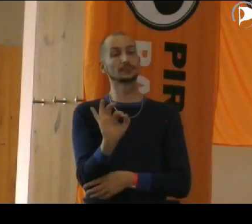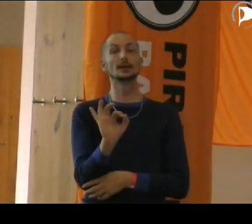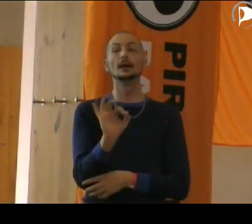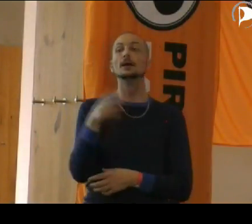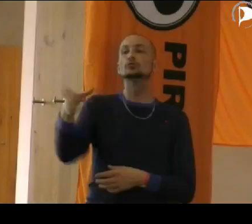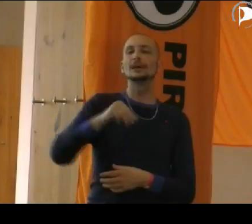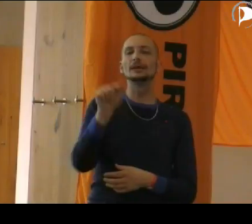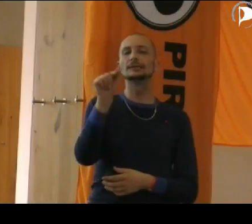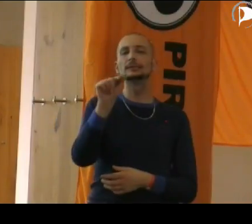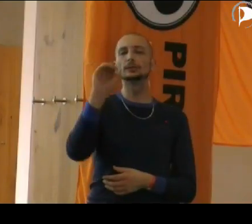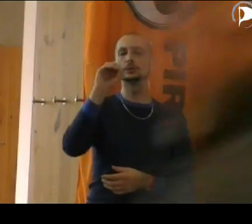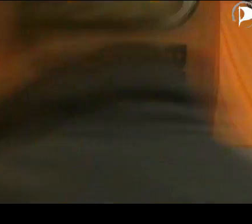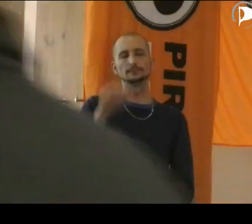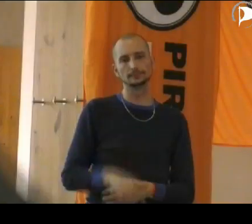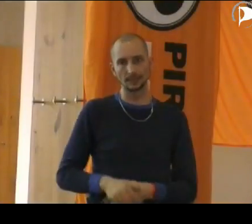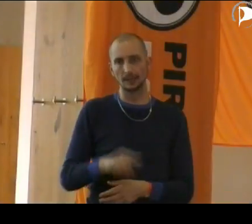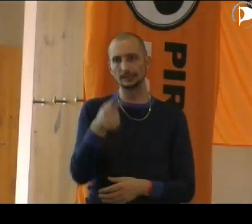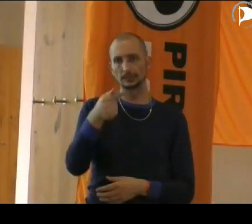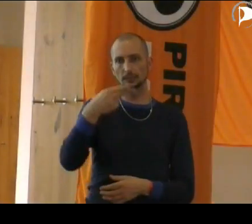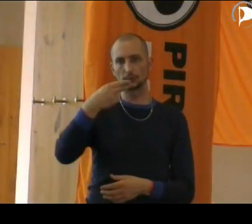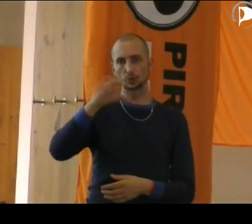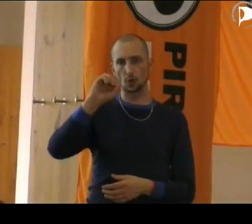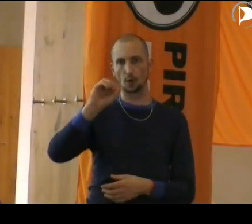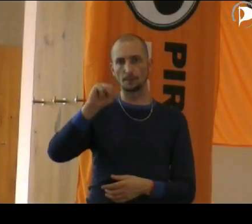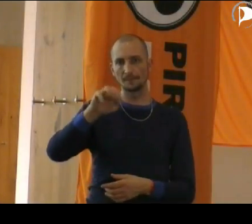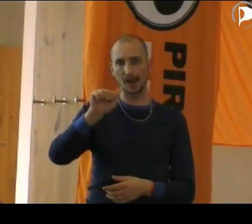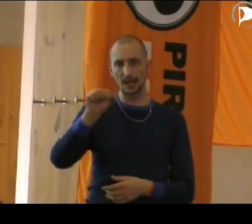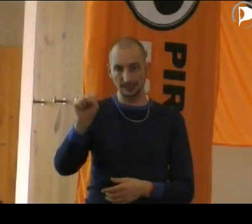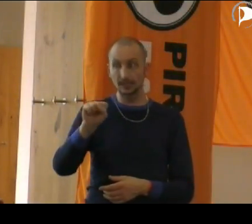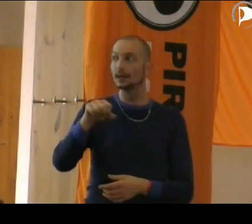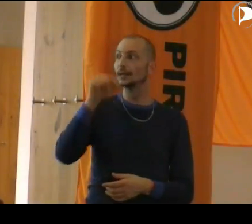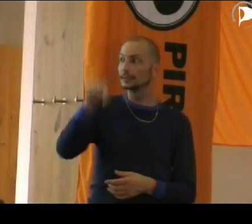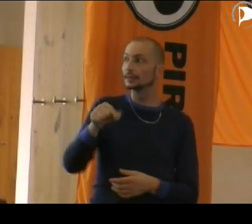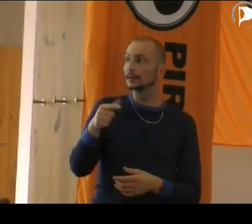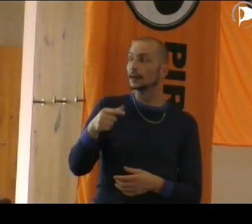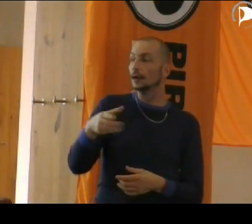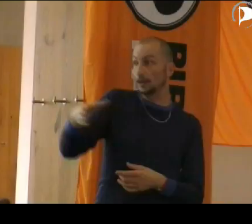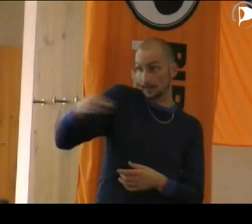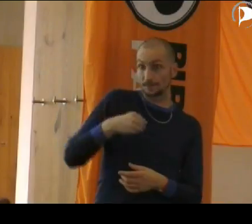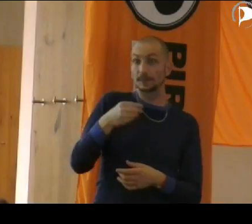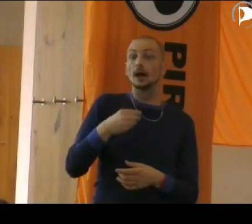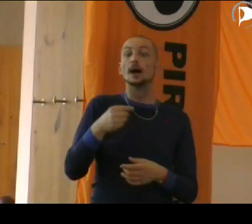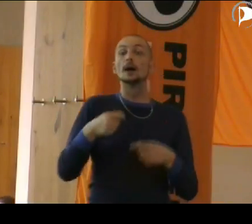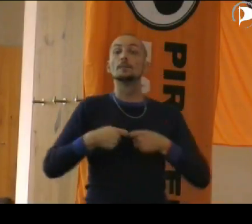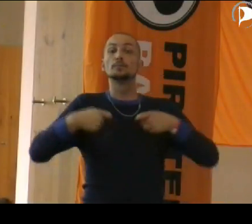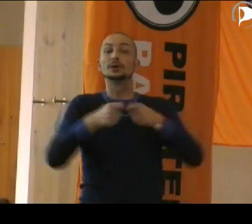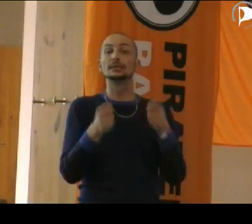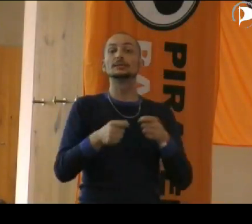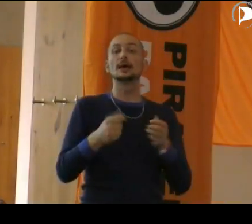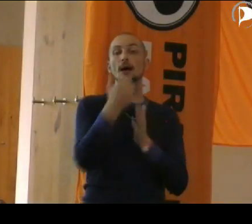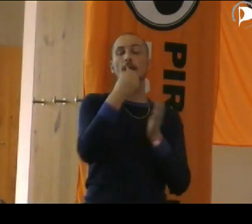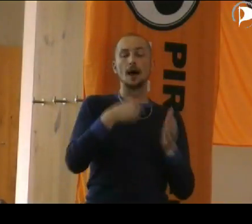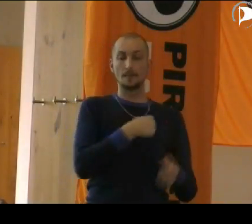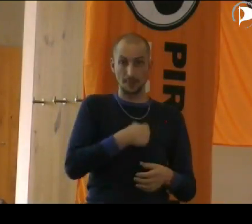auch schon der beweis gestellt habe als wir beide zusammen dem bundesparteitag 2011 14 im rhein